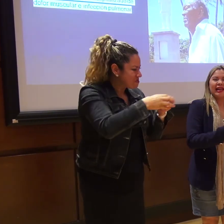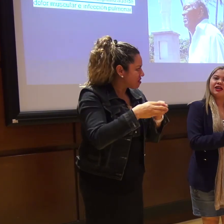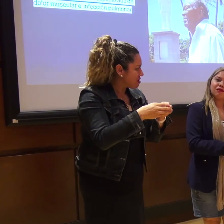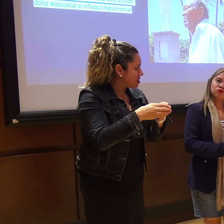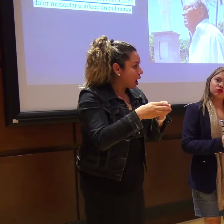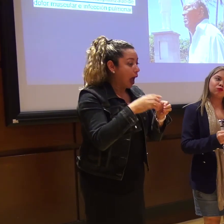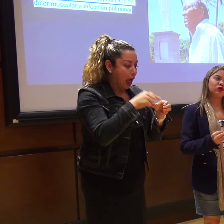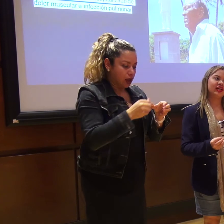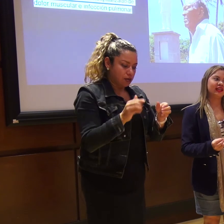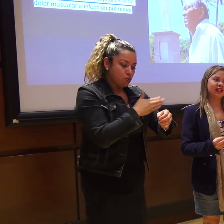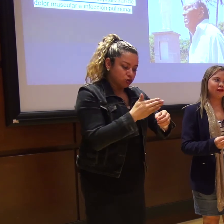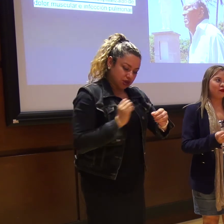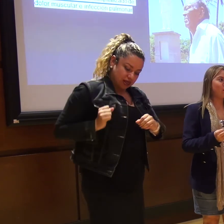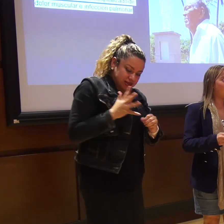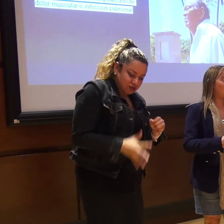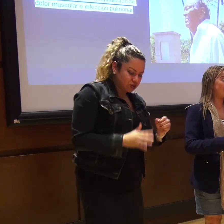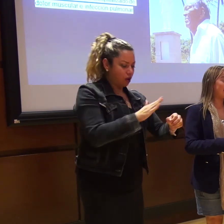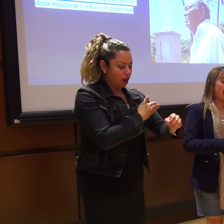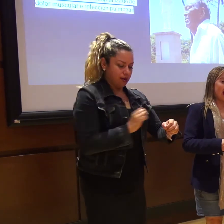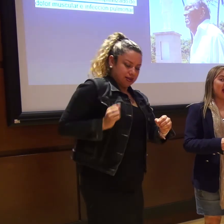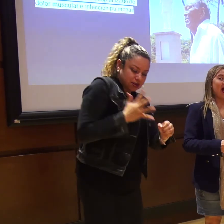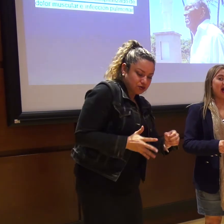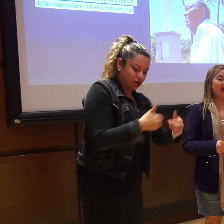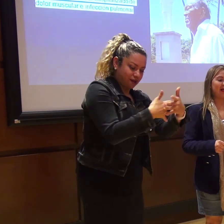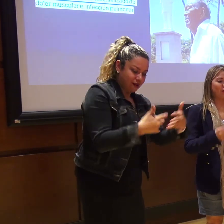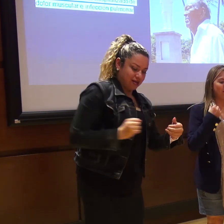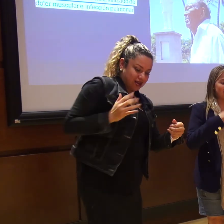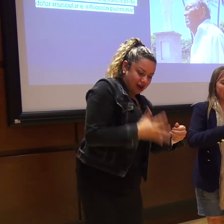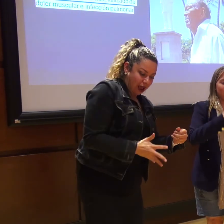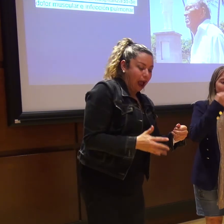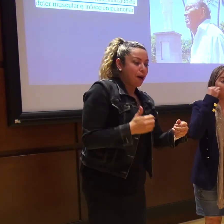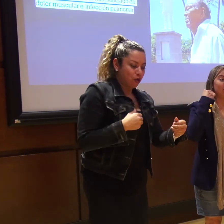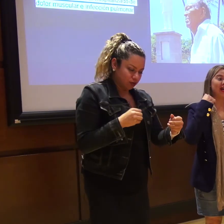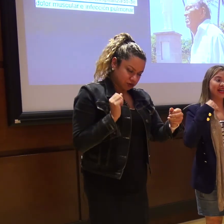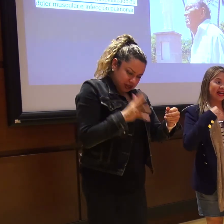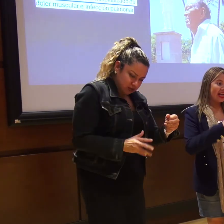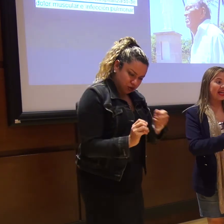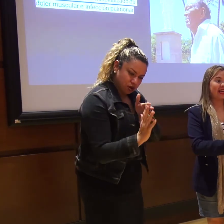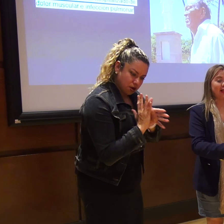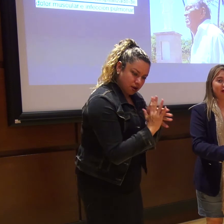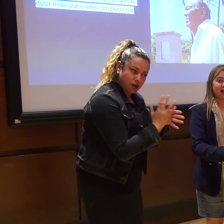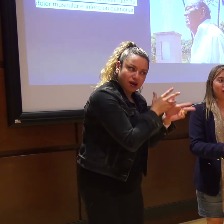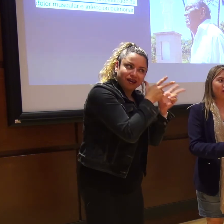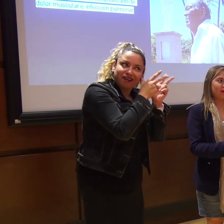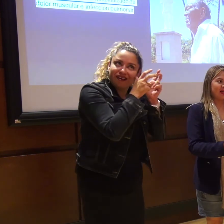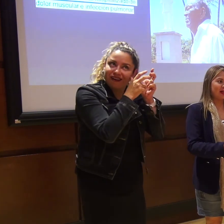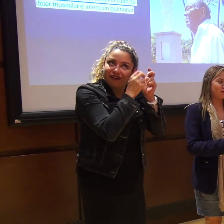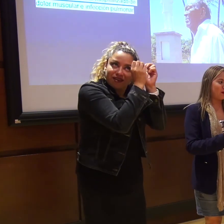describe mucho, es muy descriptiva. Entonces nos podemos acercar a estos paisajes, nos podemos imaginar qué está pasando, porque el vallenato siempre